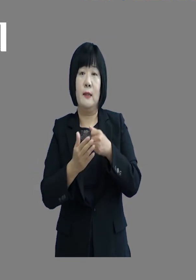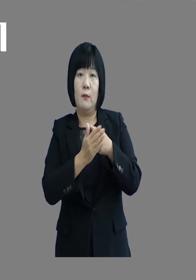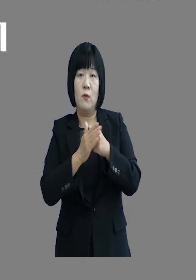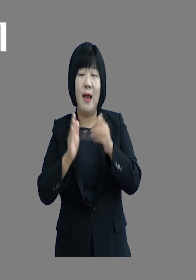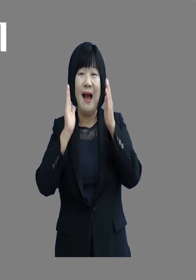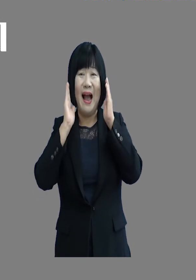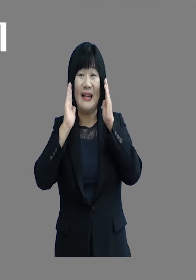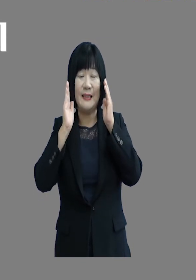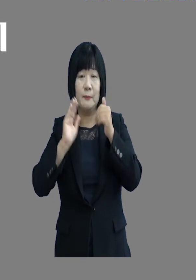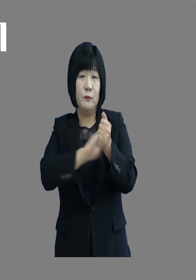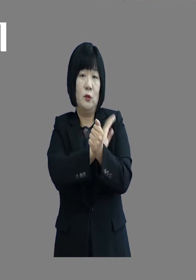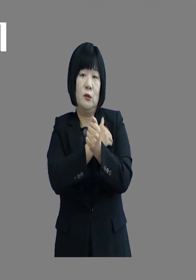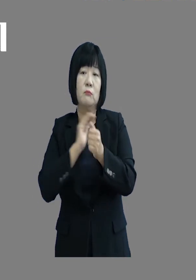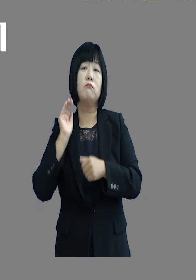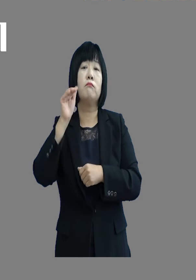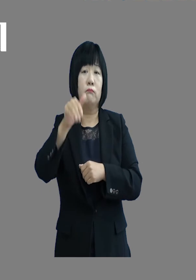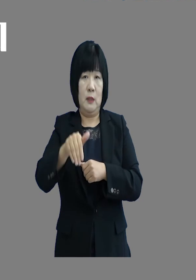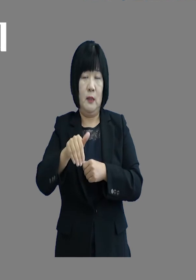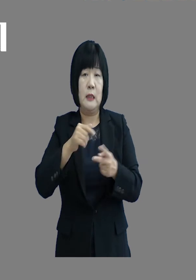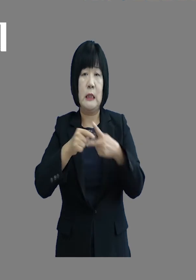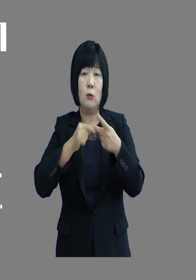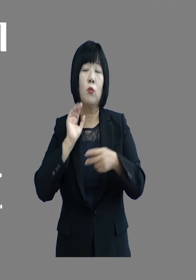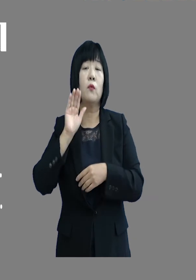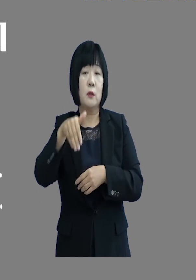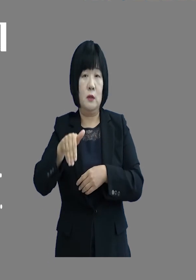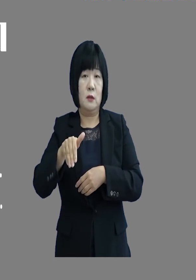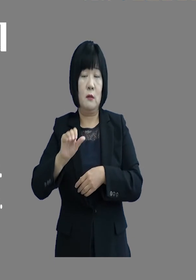거죠. 그러니까 이제 이해가 좀 더 떨어지고.